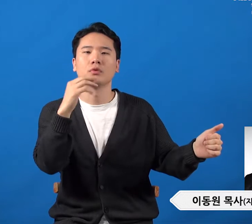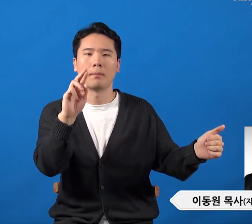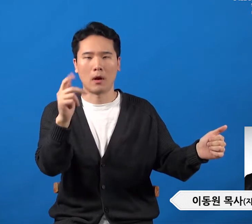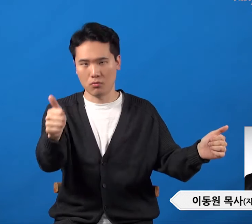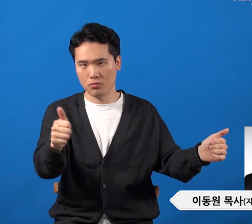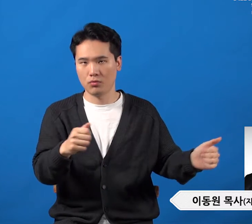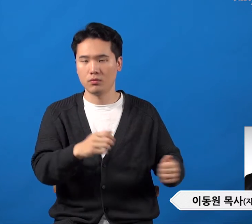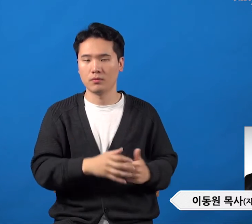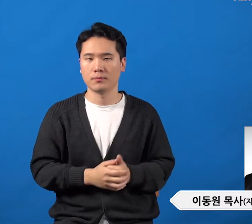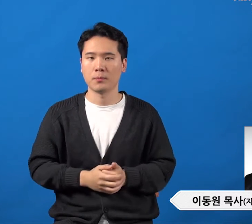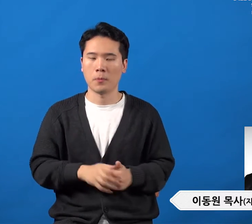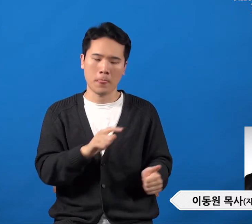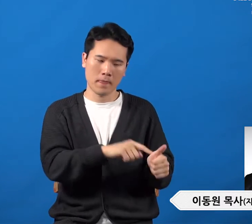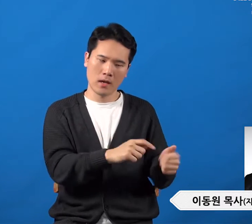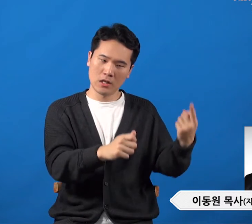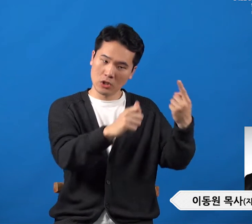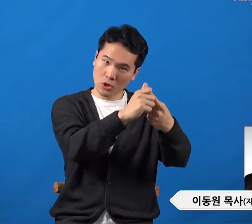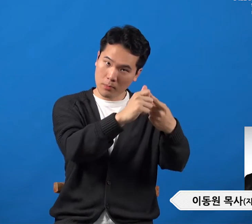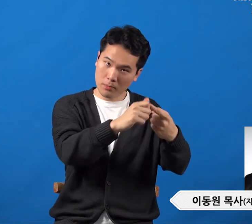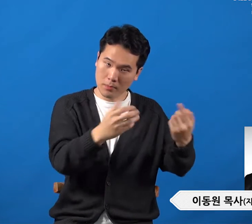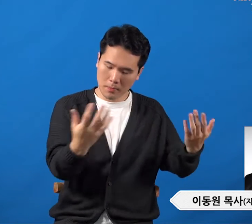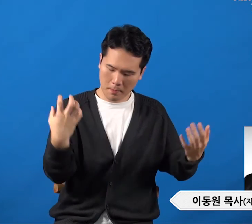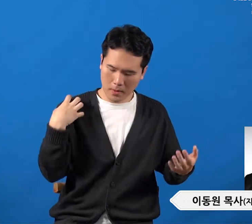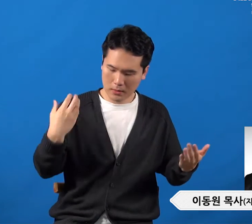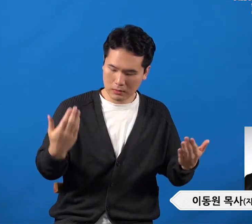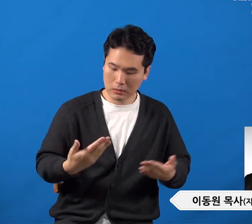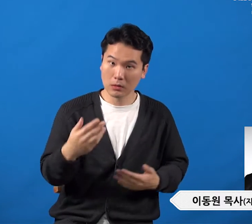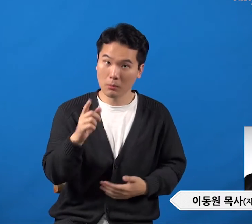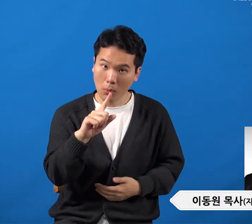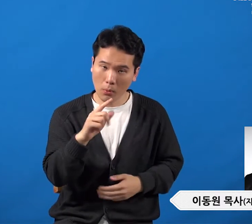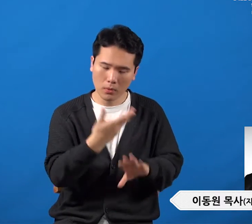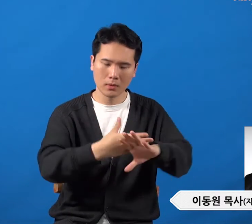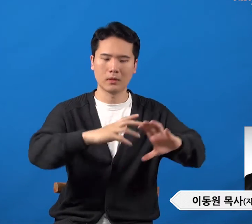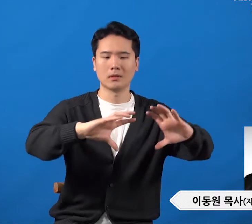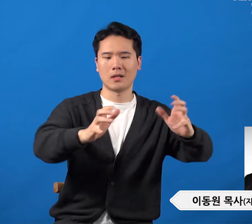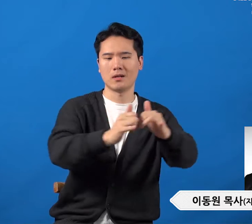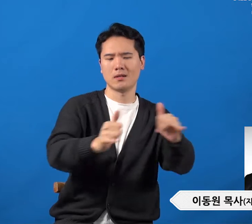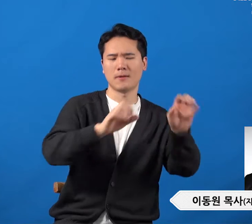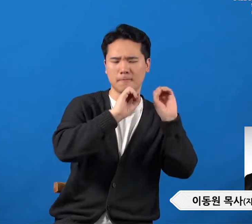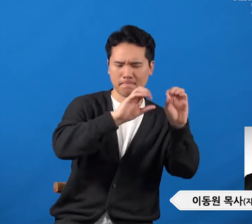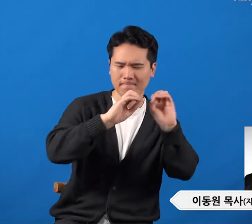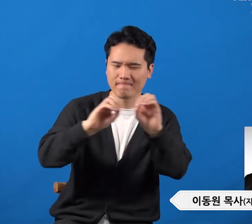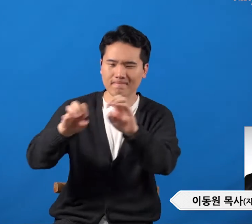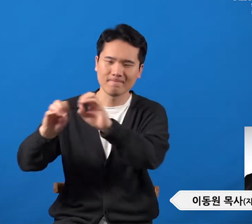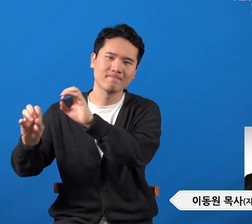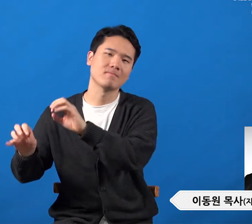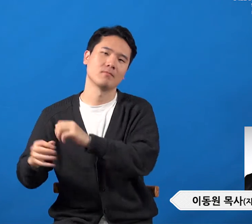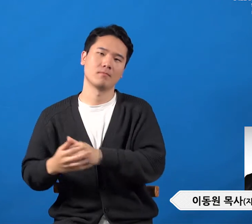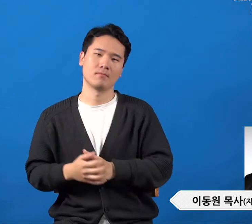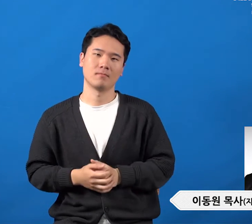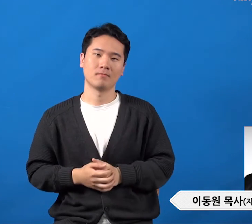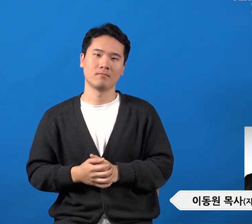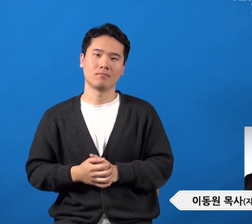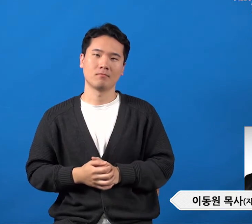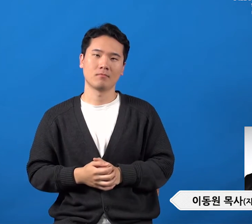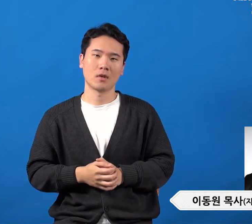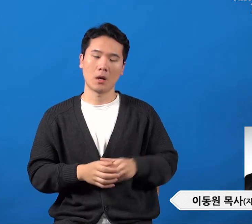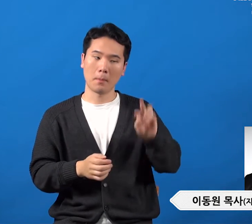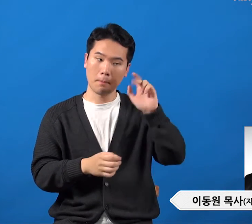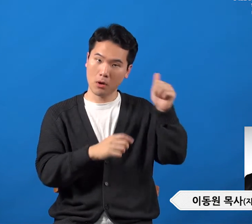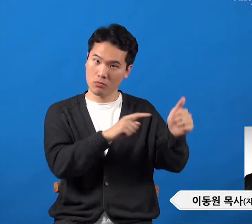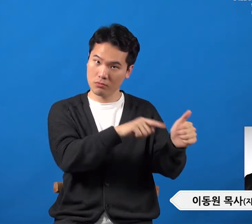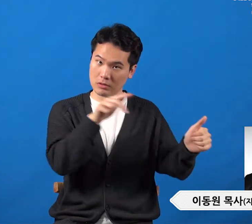첫째 미션, 첫째 사명은 이방인 선교였던 것입니다. 자, 바울은 이제 그가